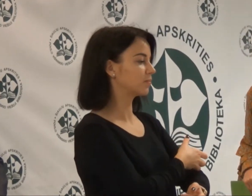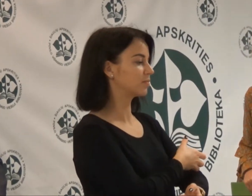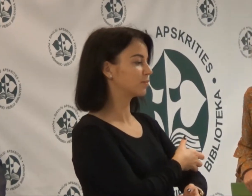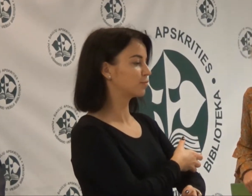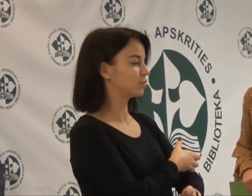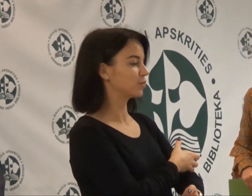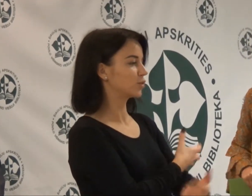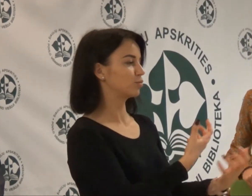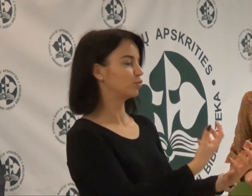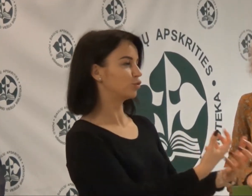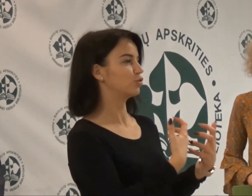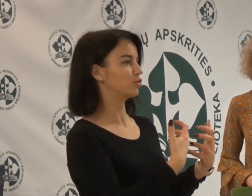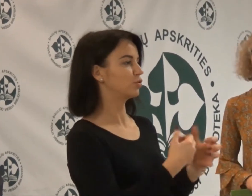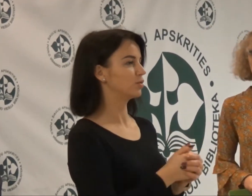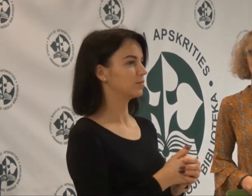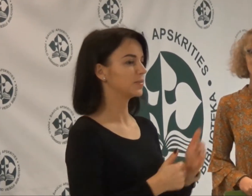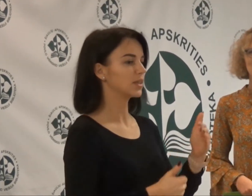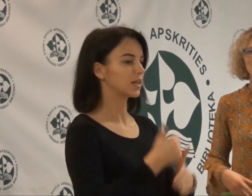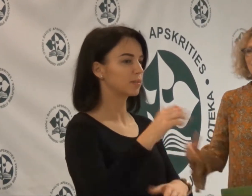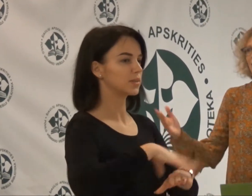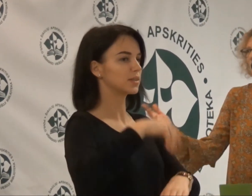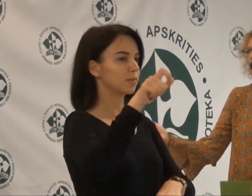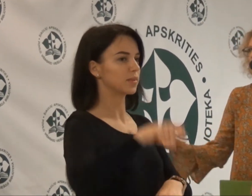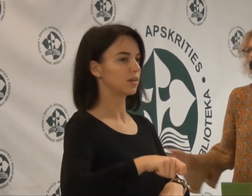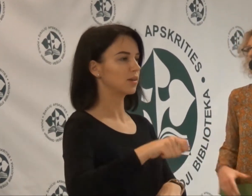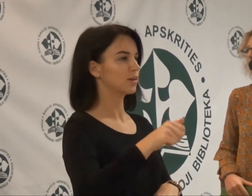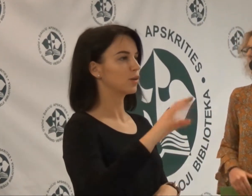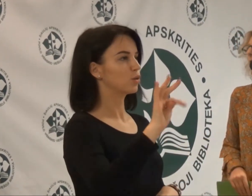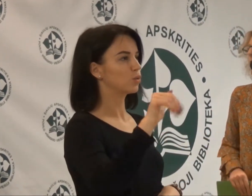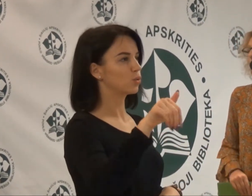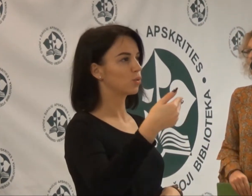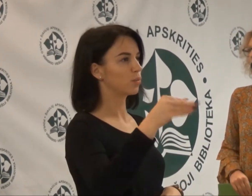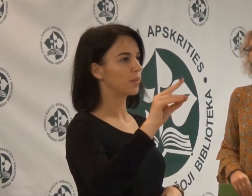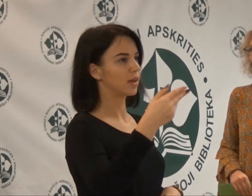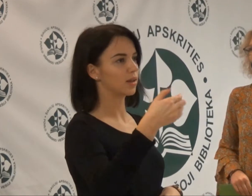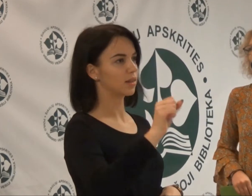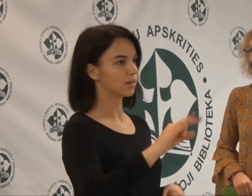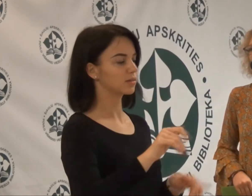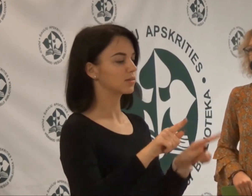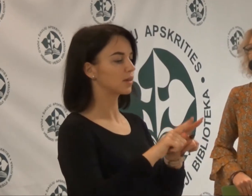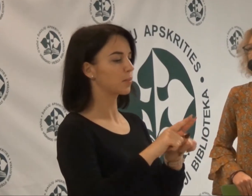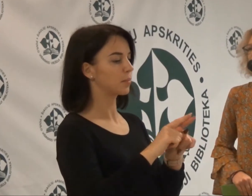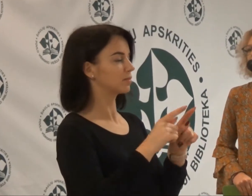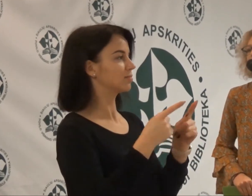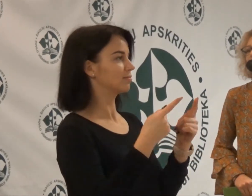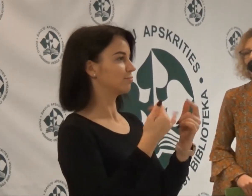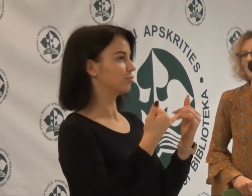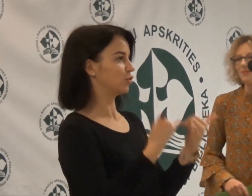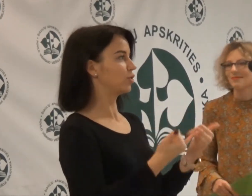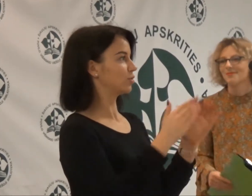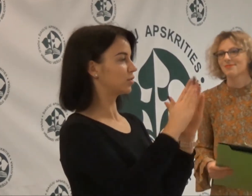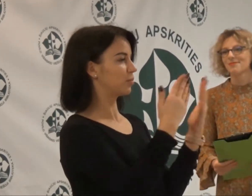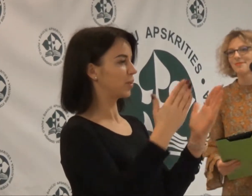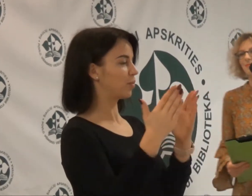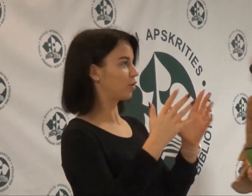ir mus palaiko. Tai gerbiamas Seimo narys Stasys Tumėnas ir šios bibliotekos globėjas.